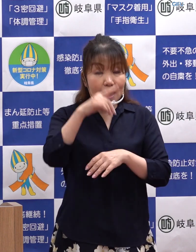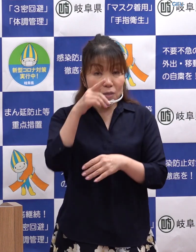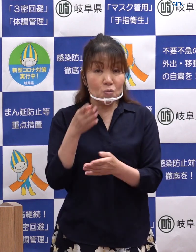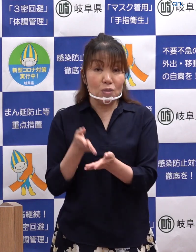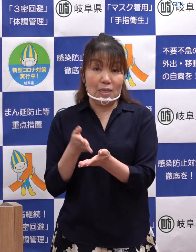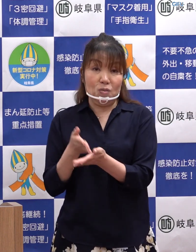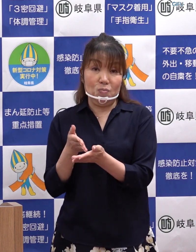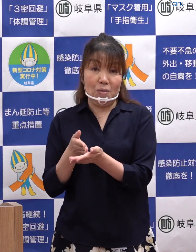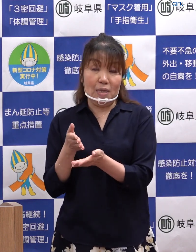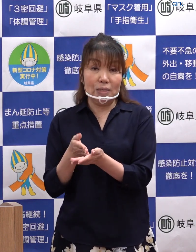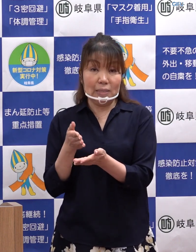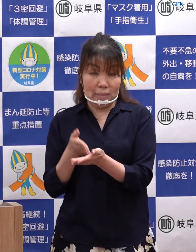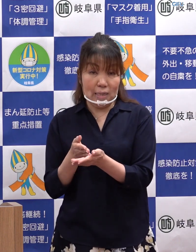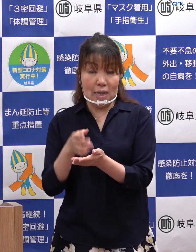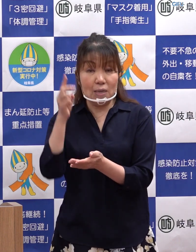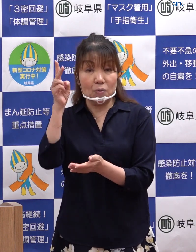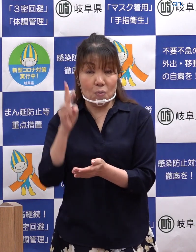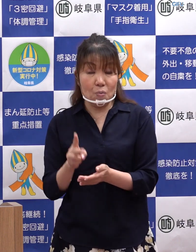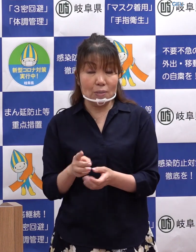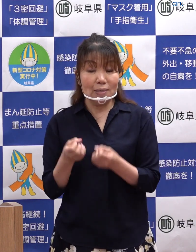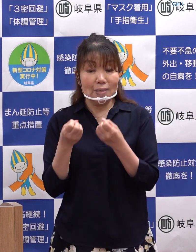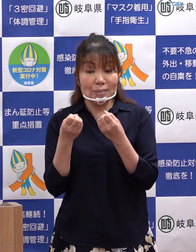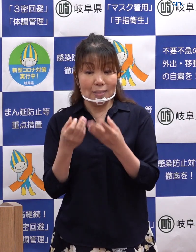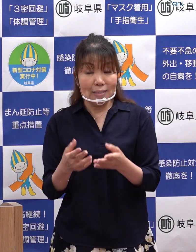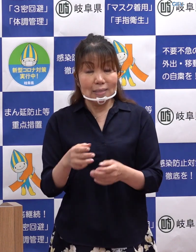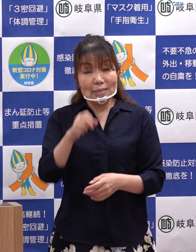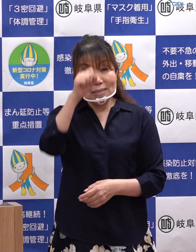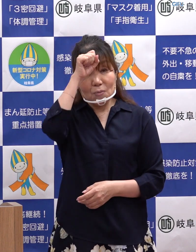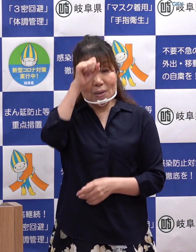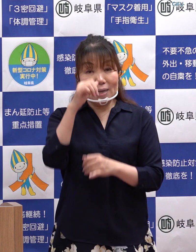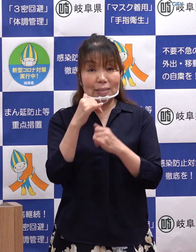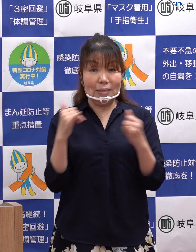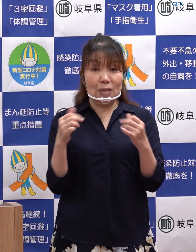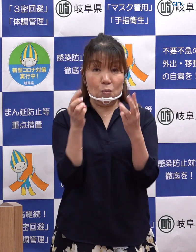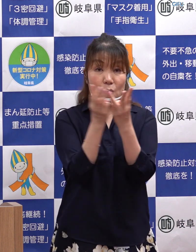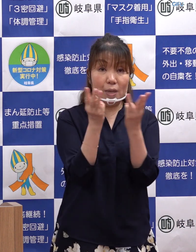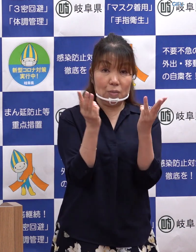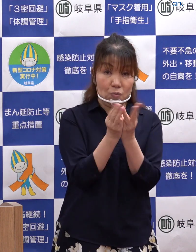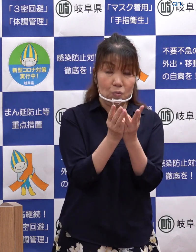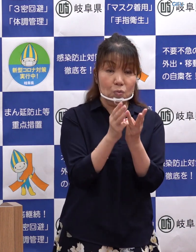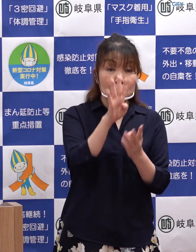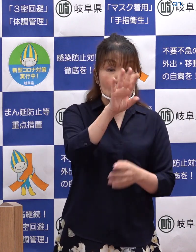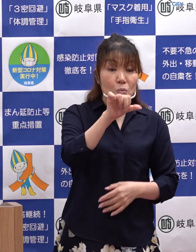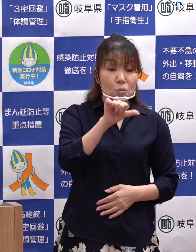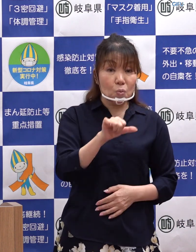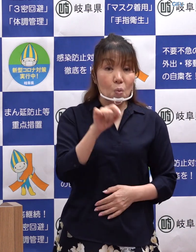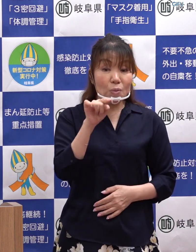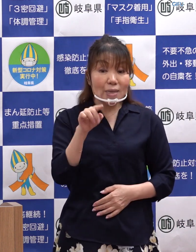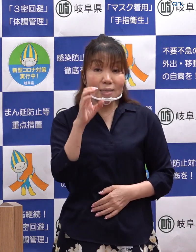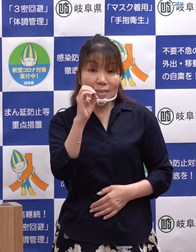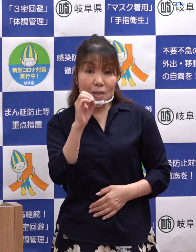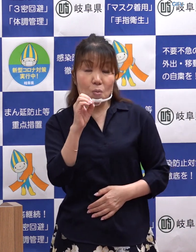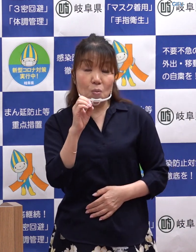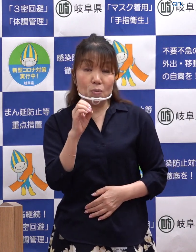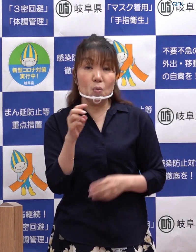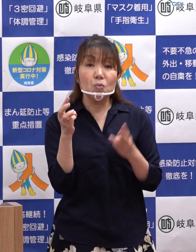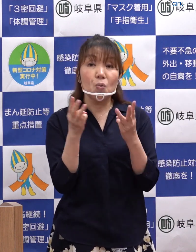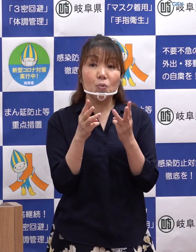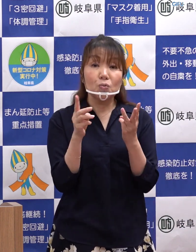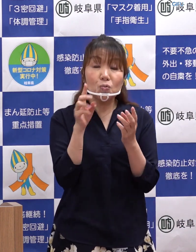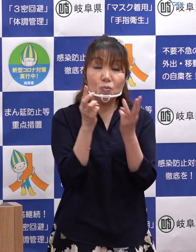ように、この新規感染者数の数字、45.05人、この数字はほ